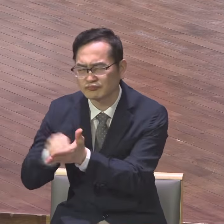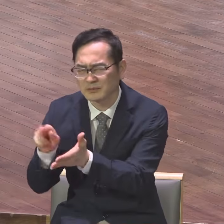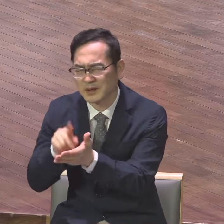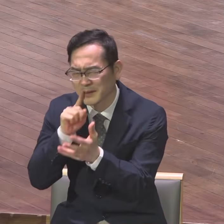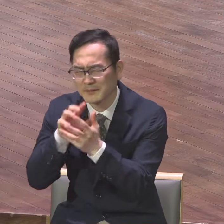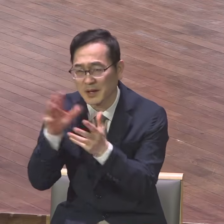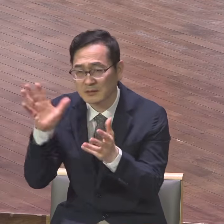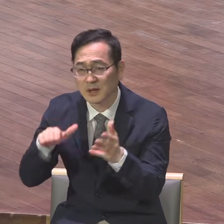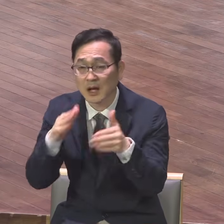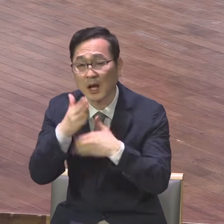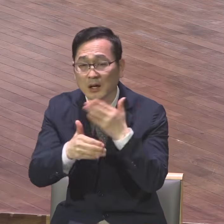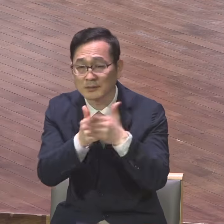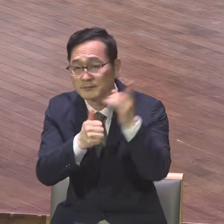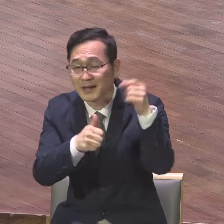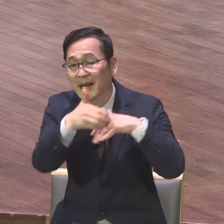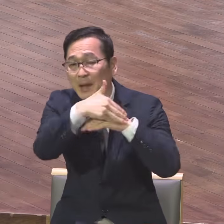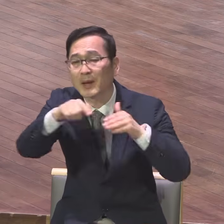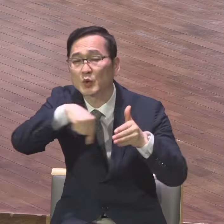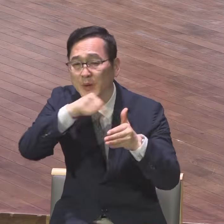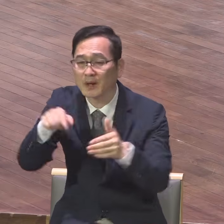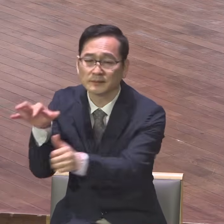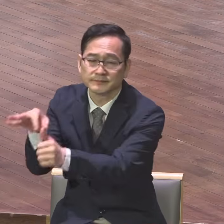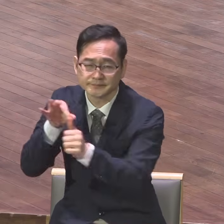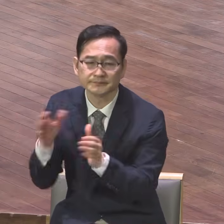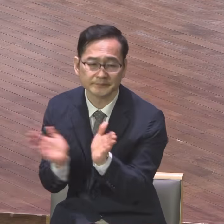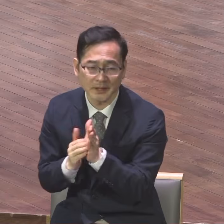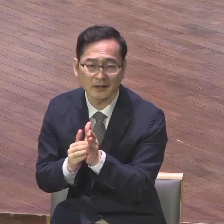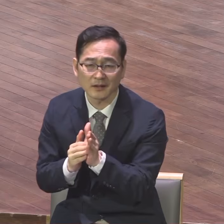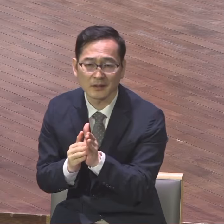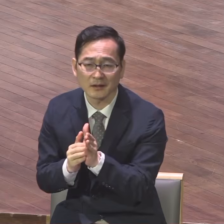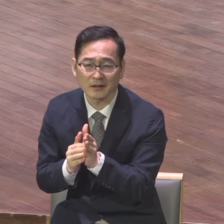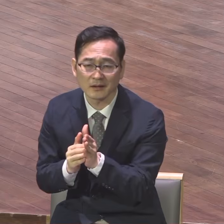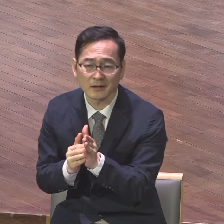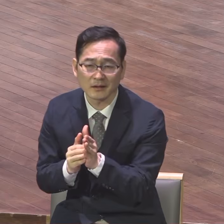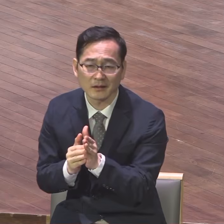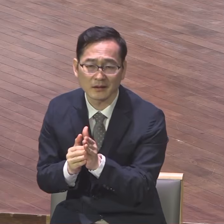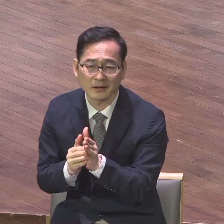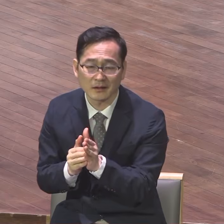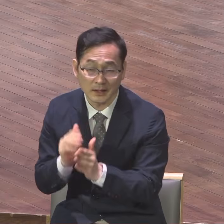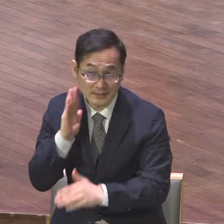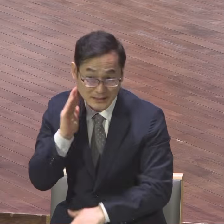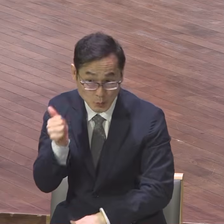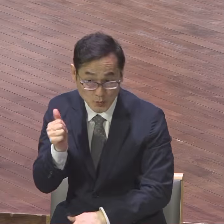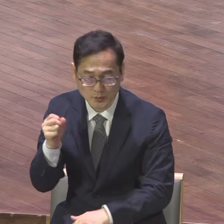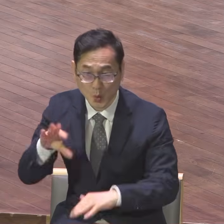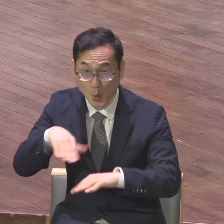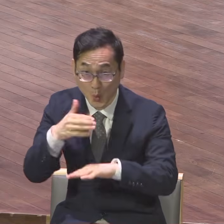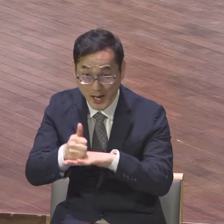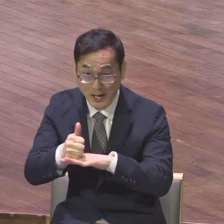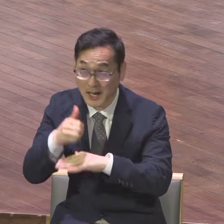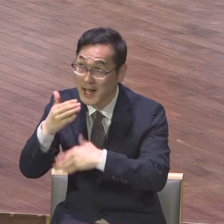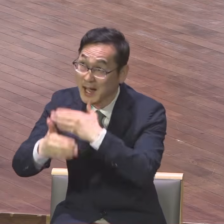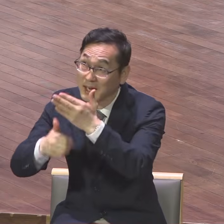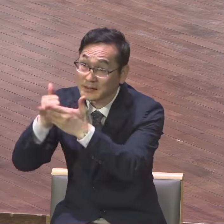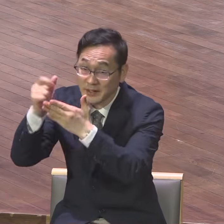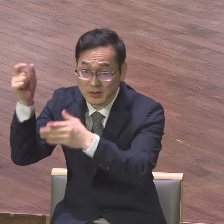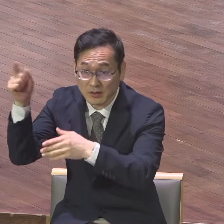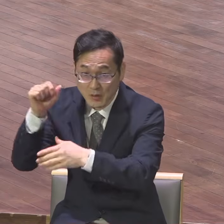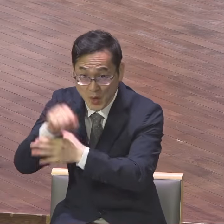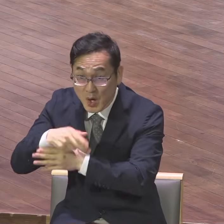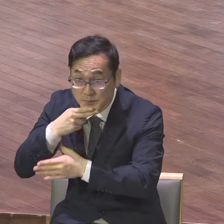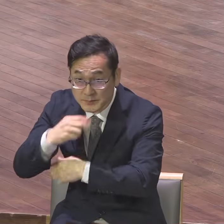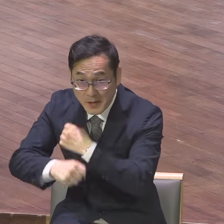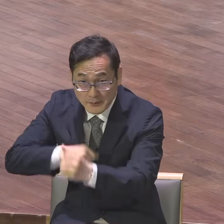하나님은 절대 주권자입니다. 왕 대통령 함부로 세우는 분 아닙니다. 하나님 허락한 거요.